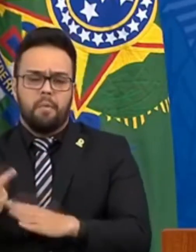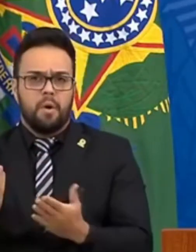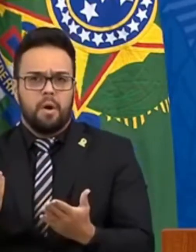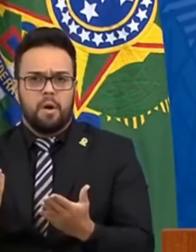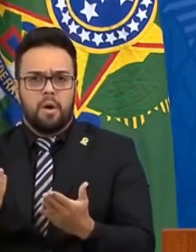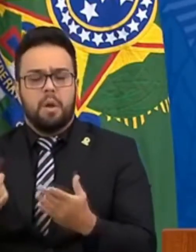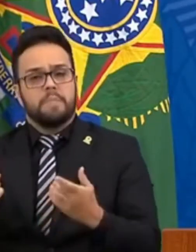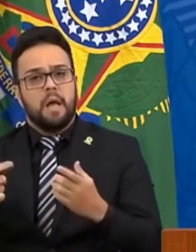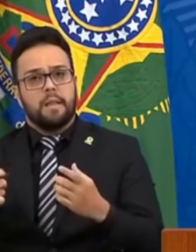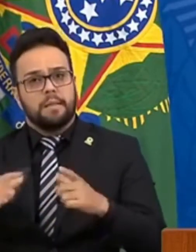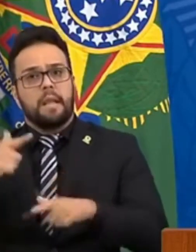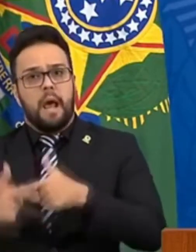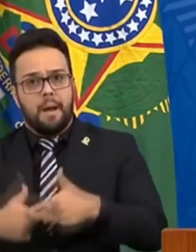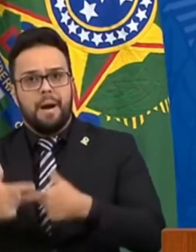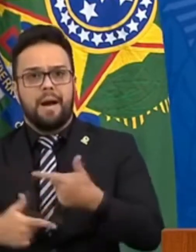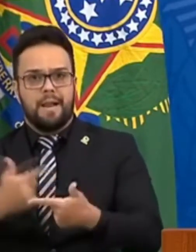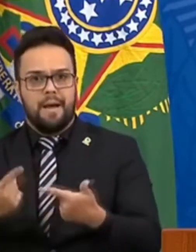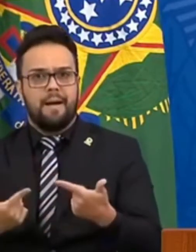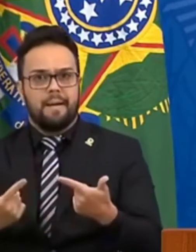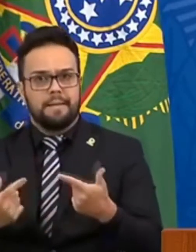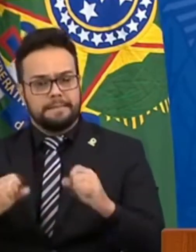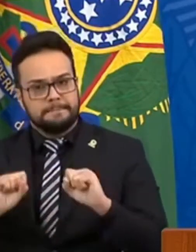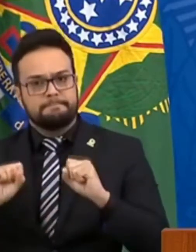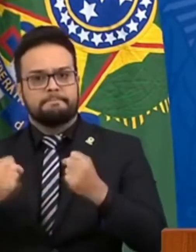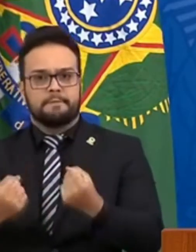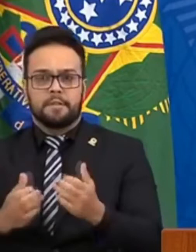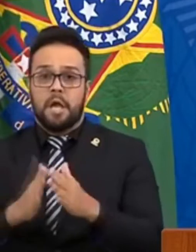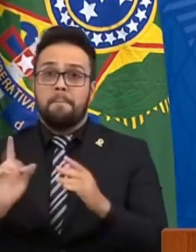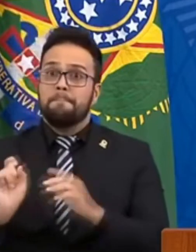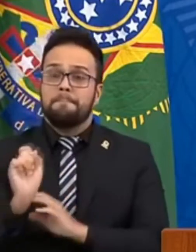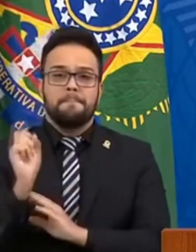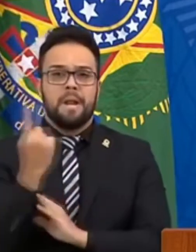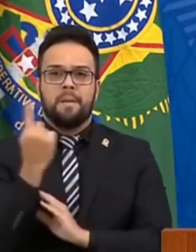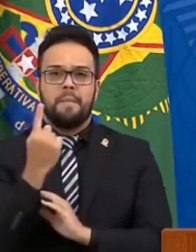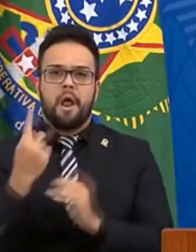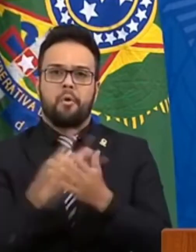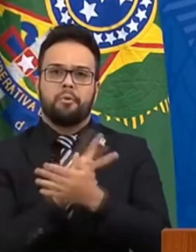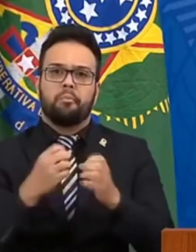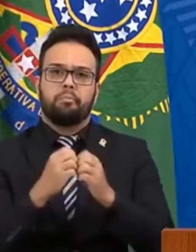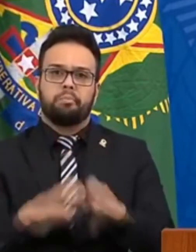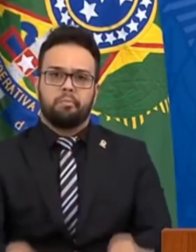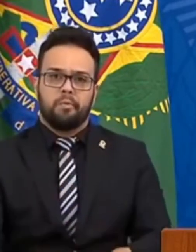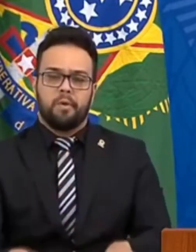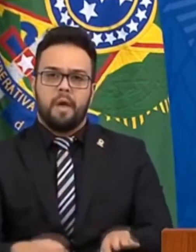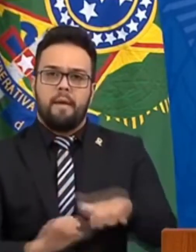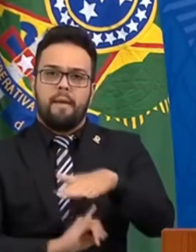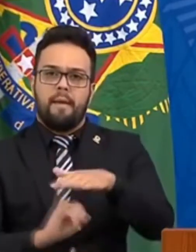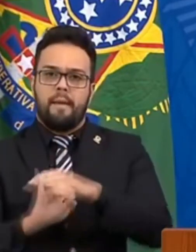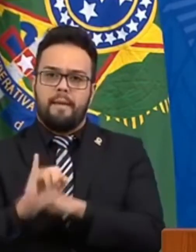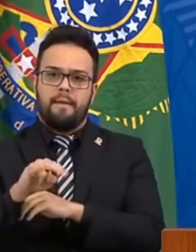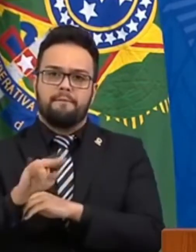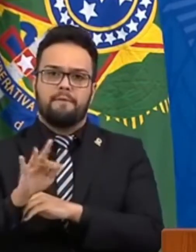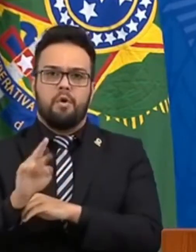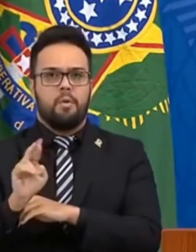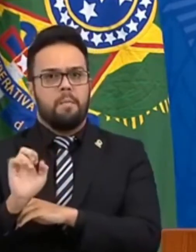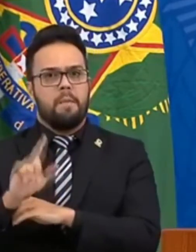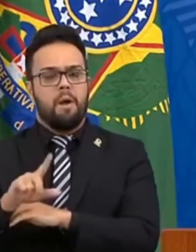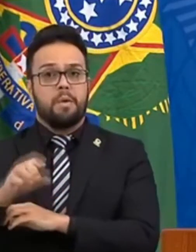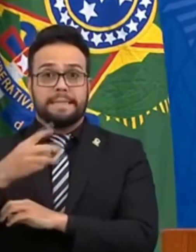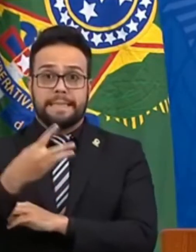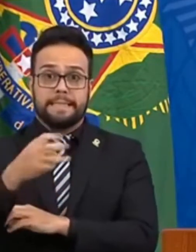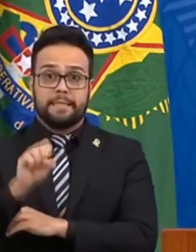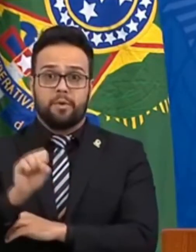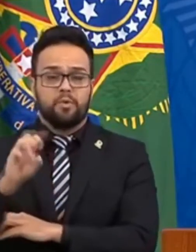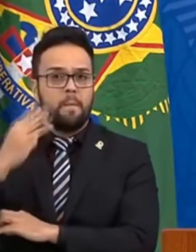buscar seu alimento o que os primeiros que sofreram com isso foram informais na ordem